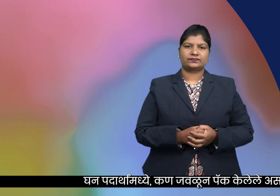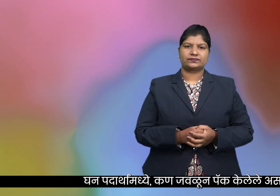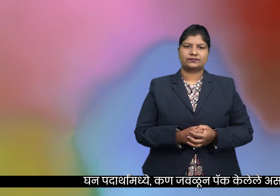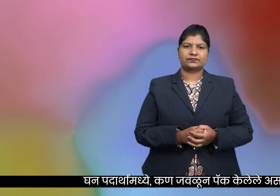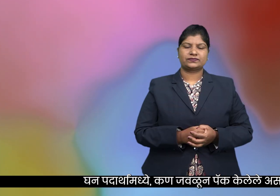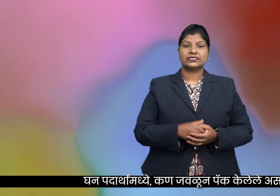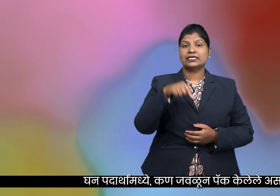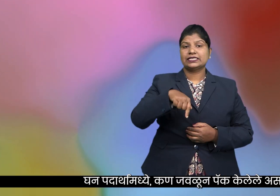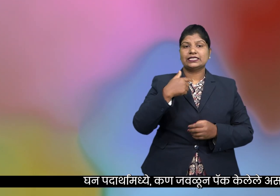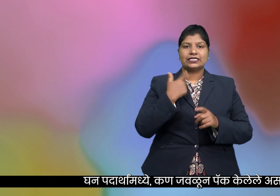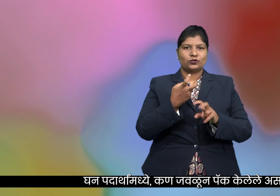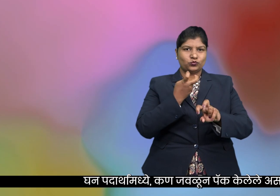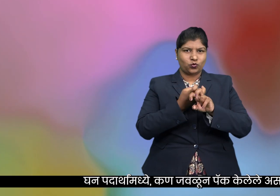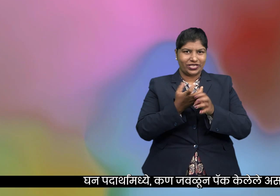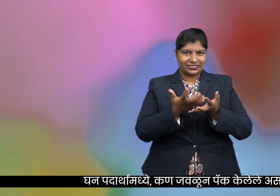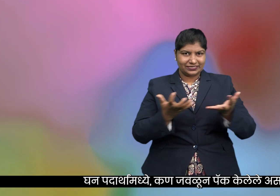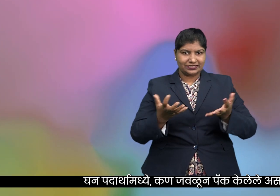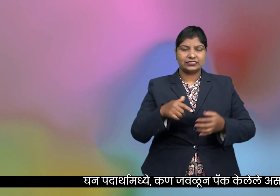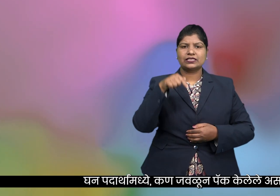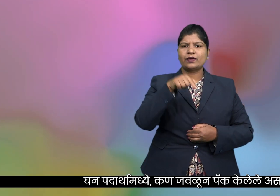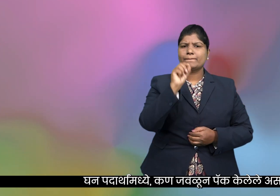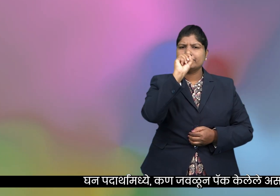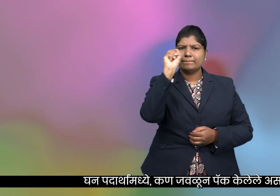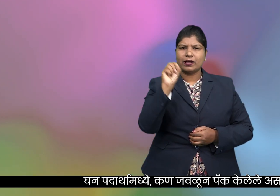घन पदार्थामध्ये कण जवळून पॅक केलेला असतो.